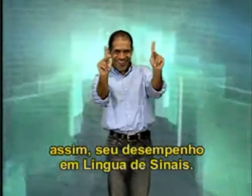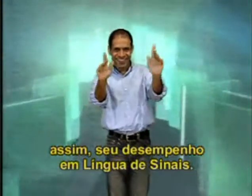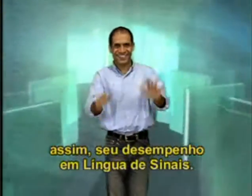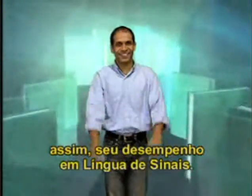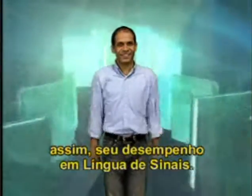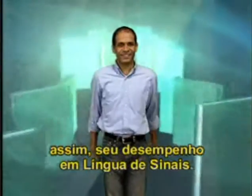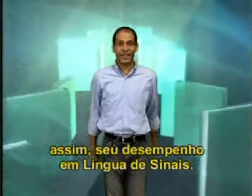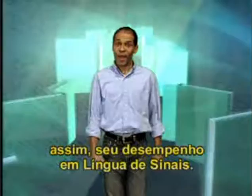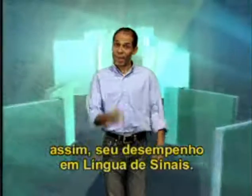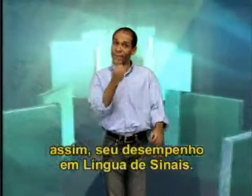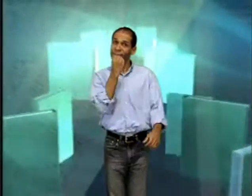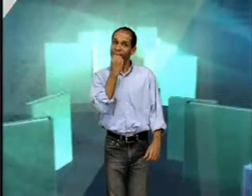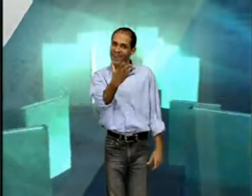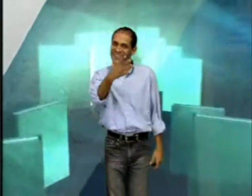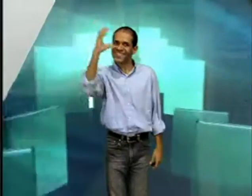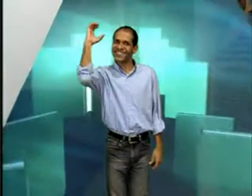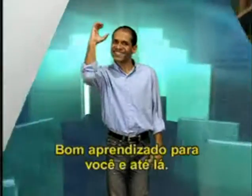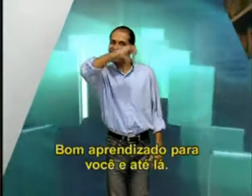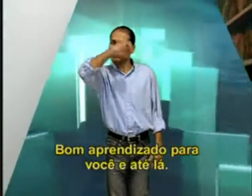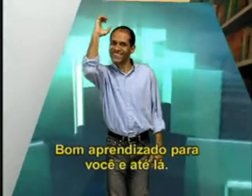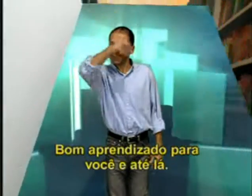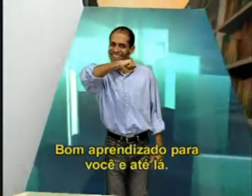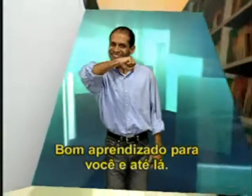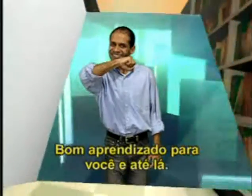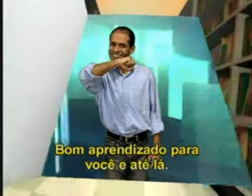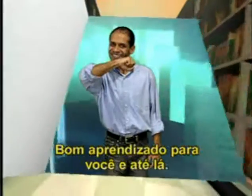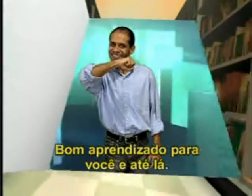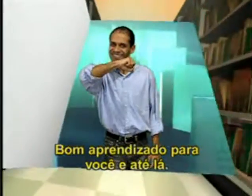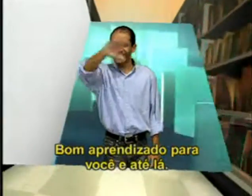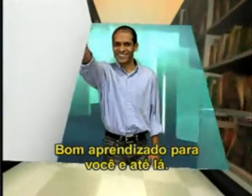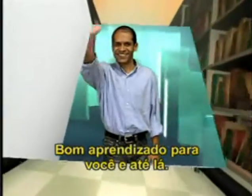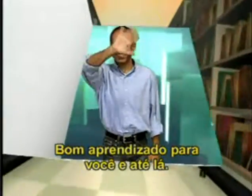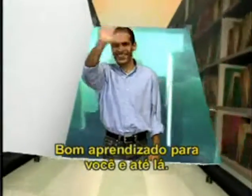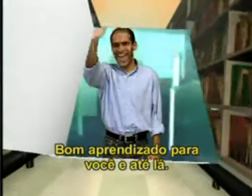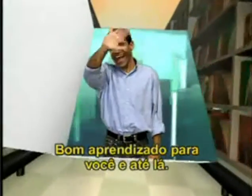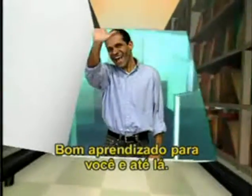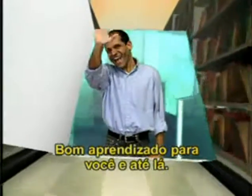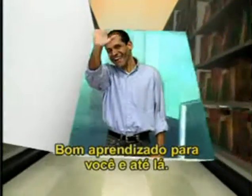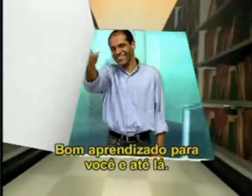desempenho em língua de sinais. Bom aprendizado para você e até lá!